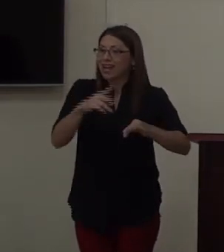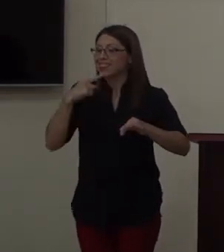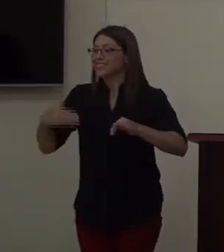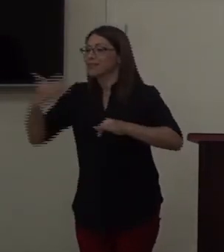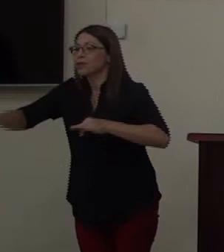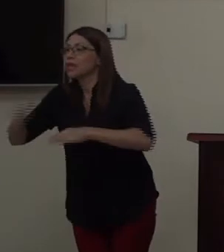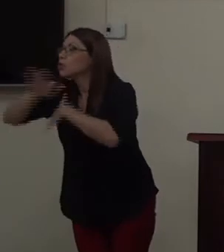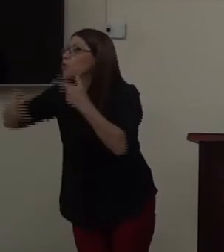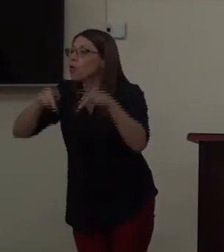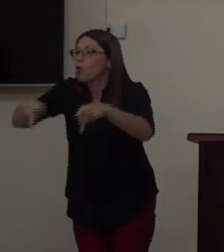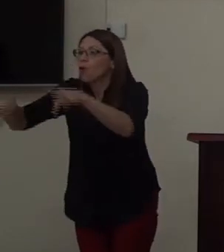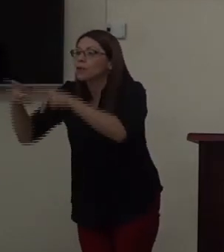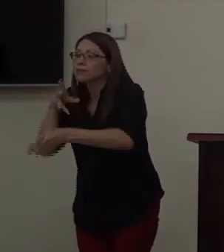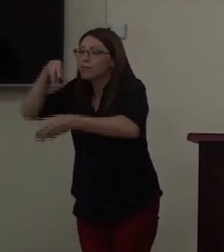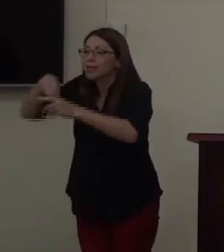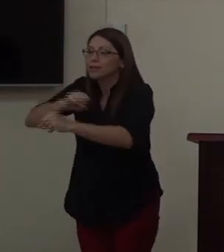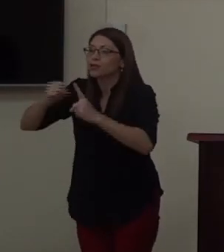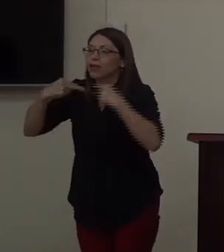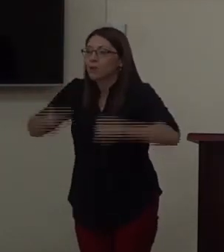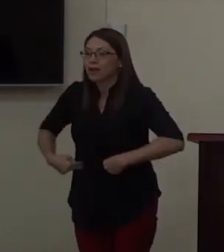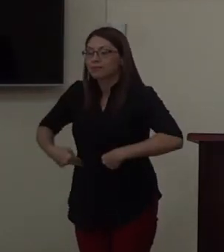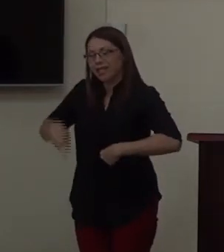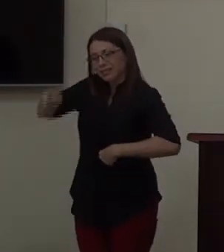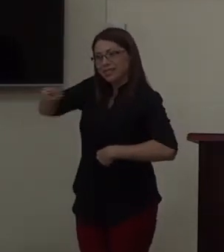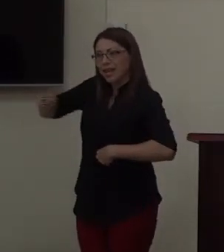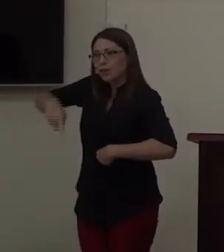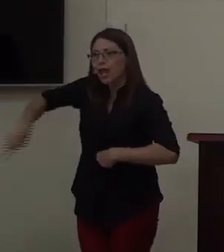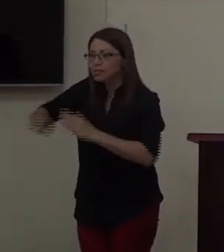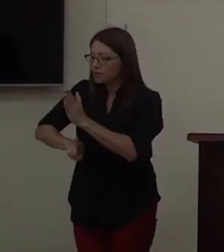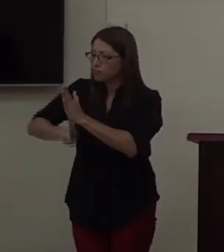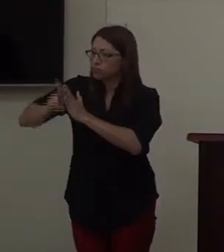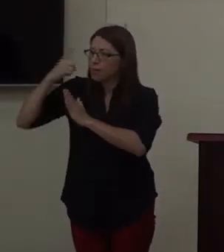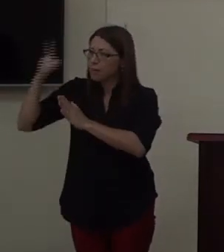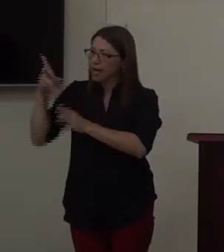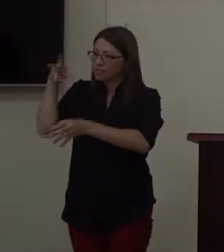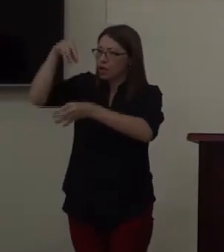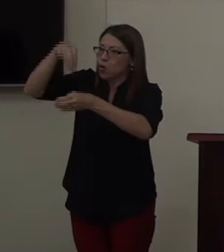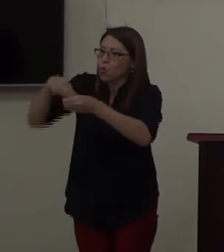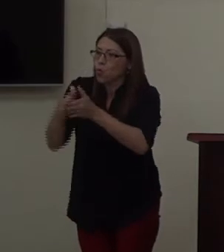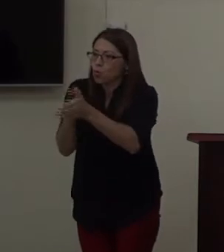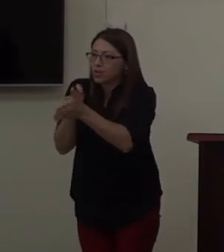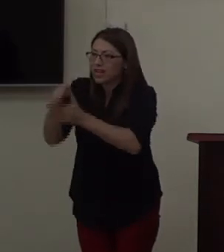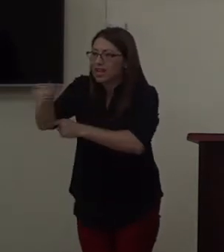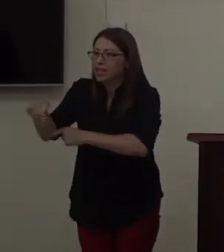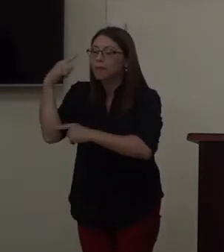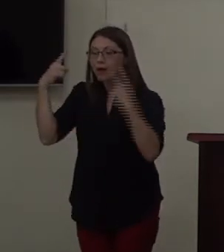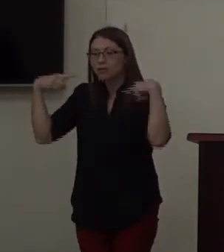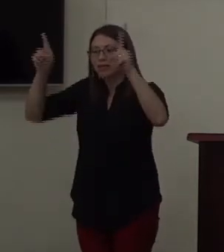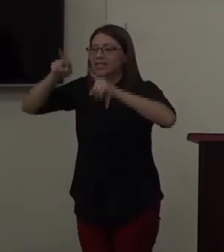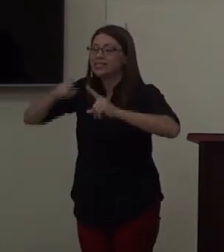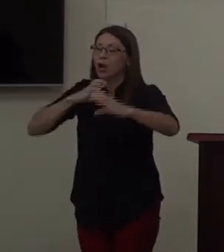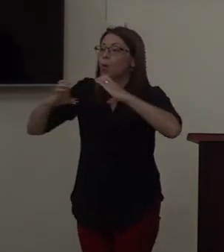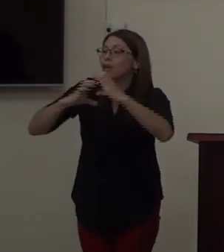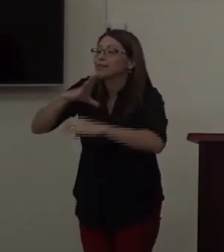lo tanto es necesario que se forme y desenvuelva para ser útil dentro de ese gran conjunto. Para conseguirlo necesita comunicarse y entenderse